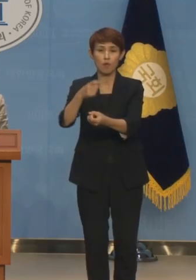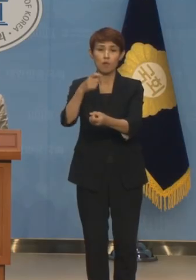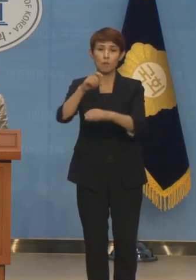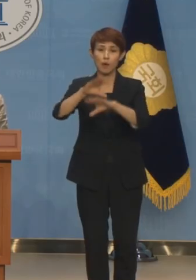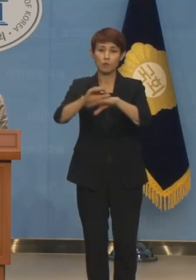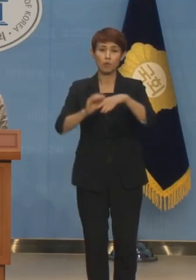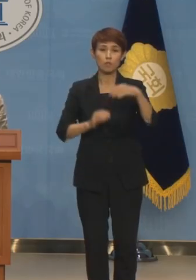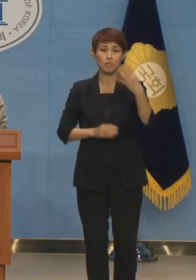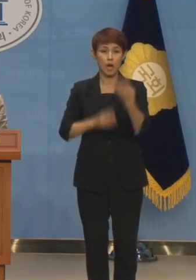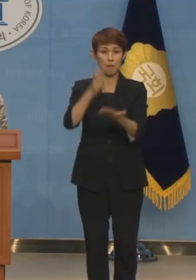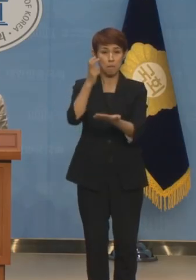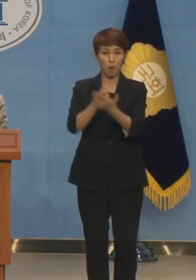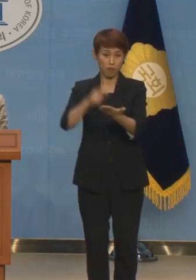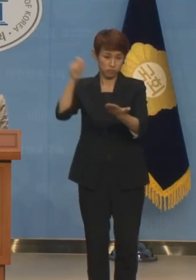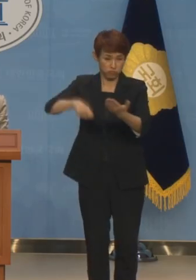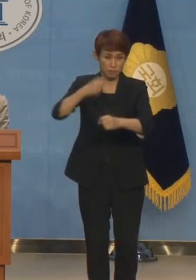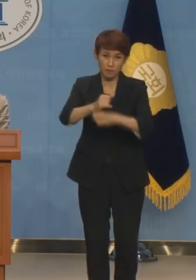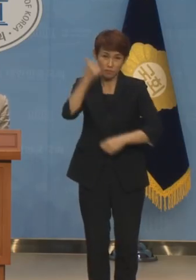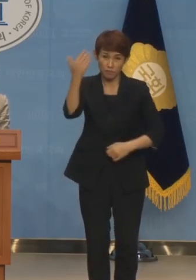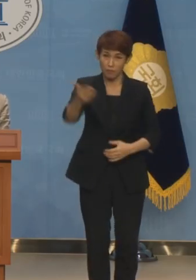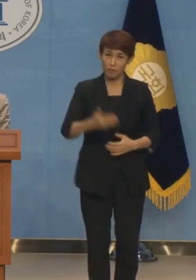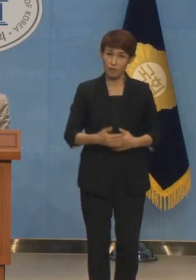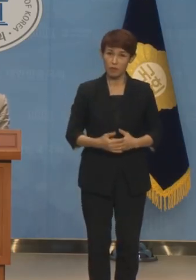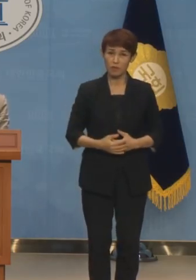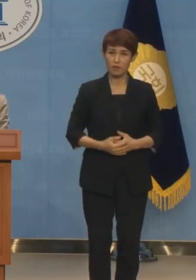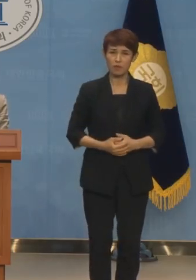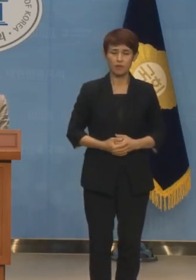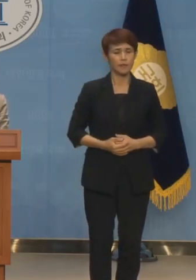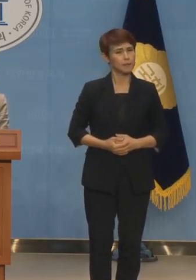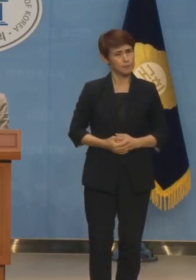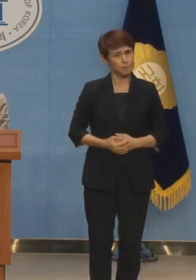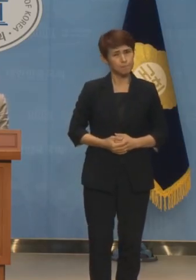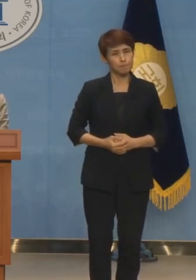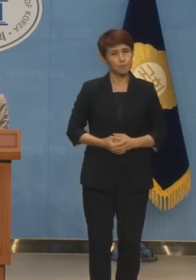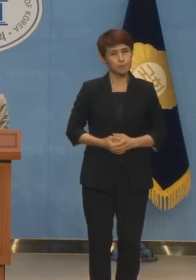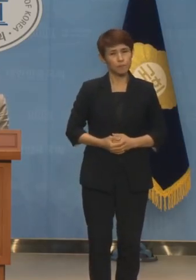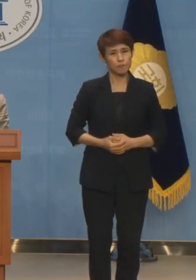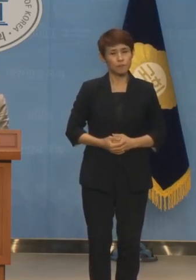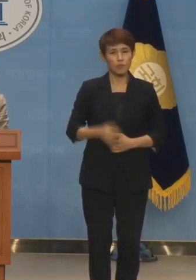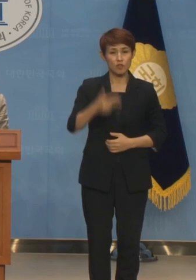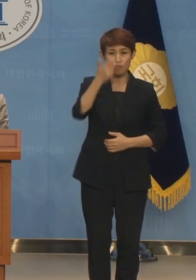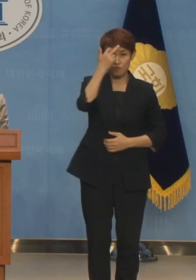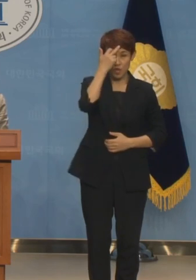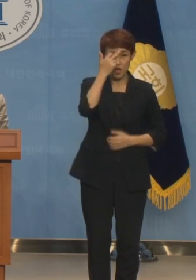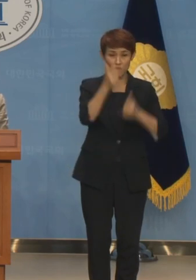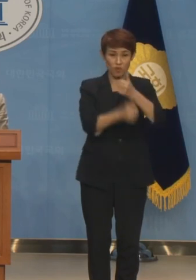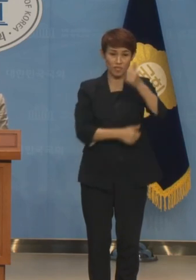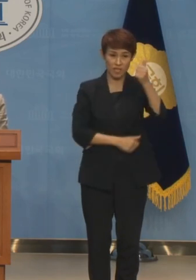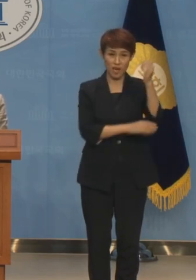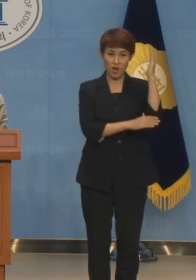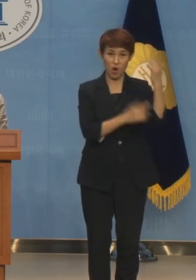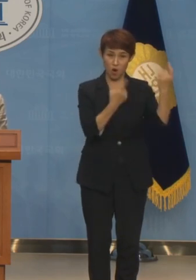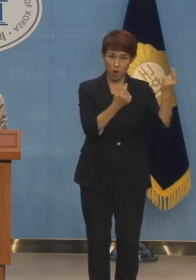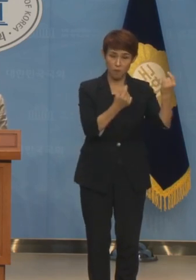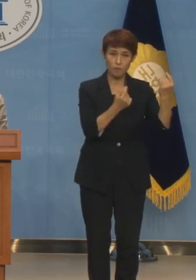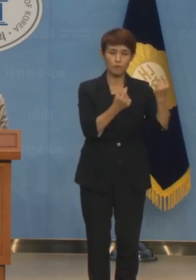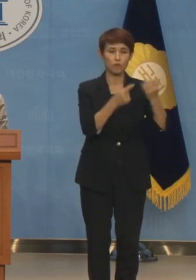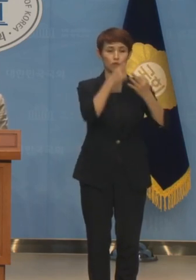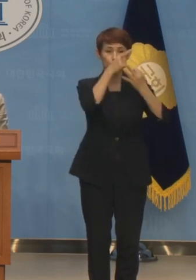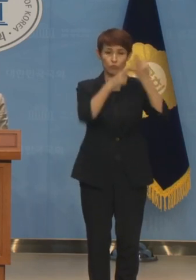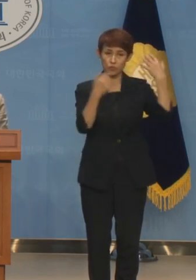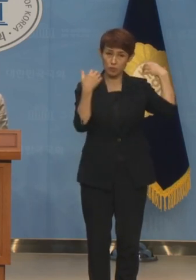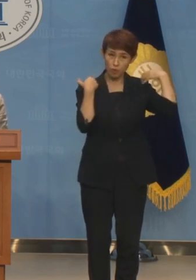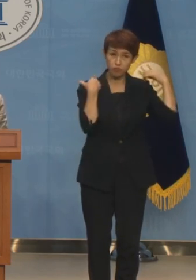급히 처리했단 말입니까? 아니면 최민희 위원장의 말대로 윤석열